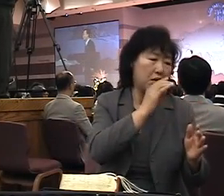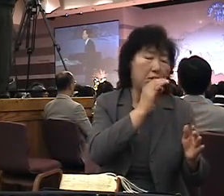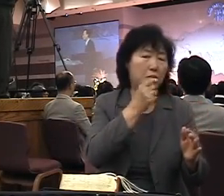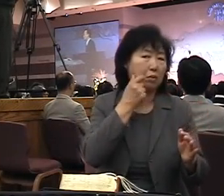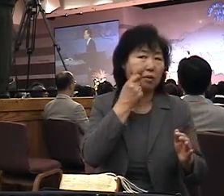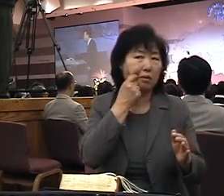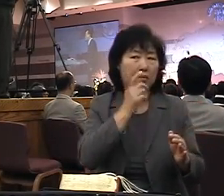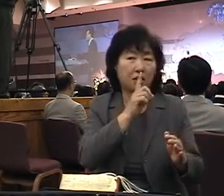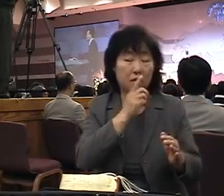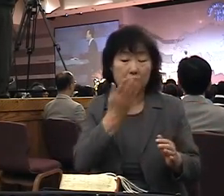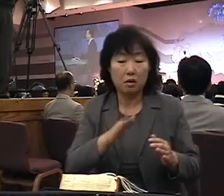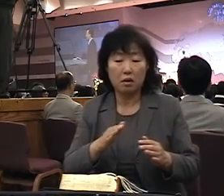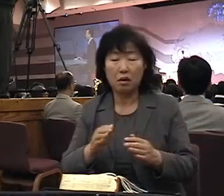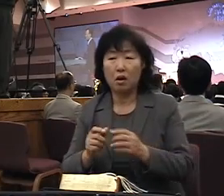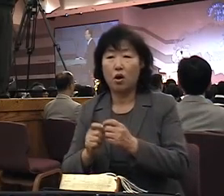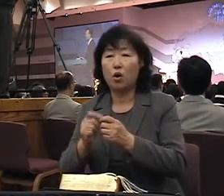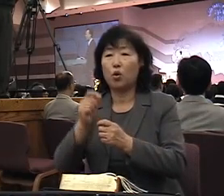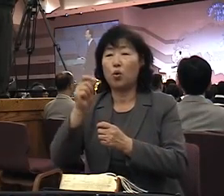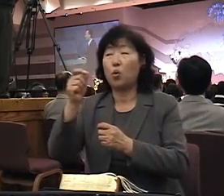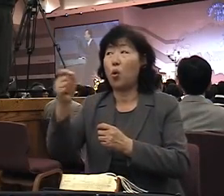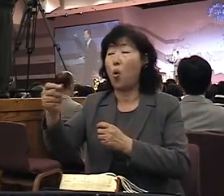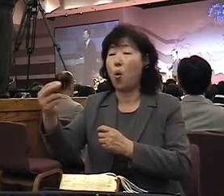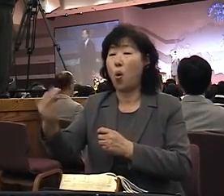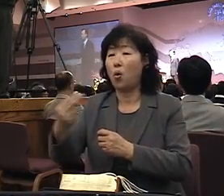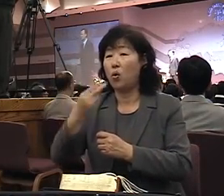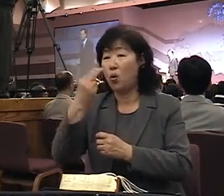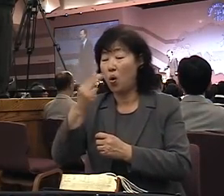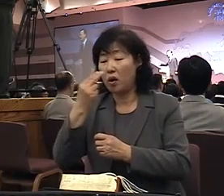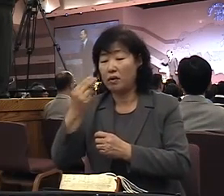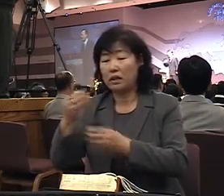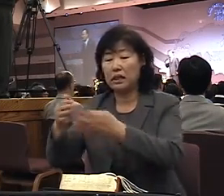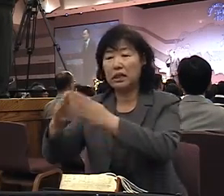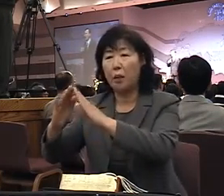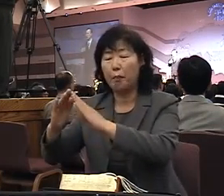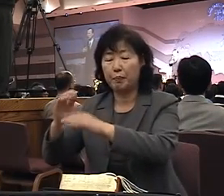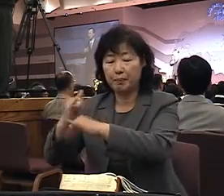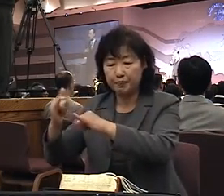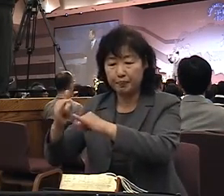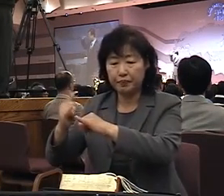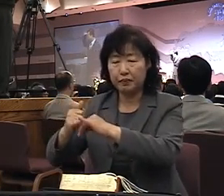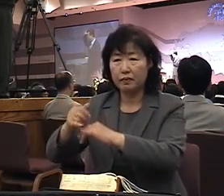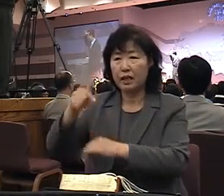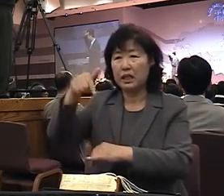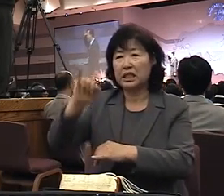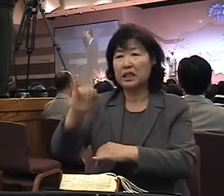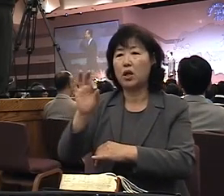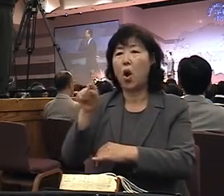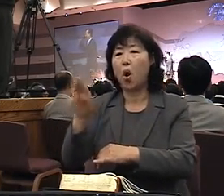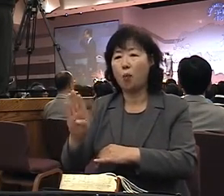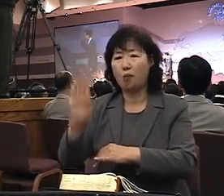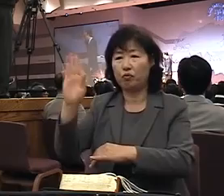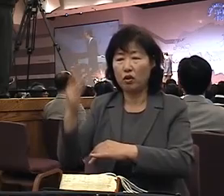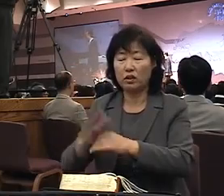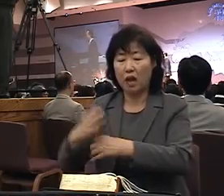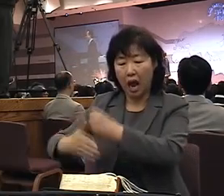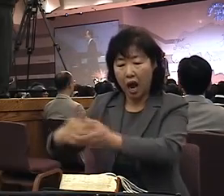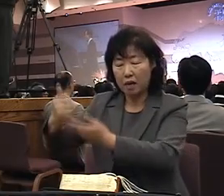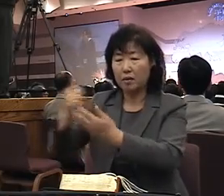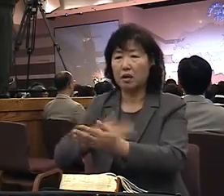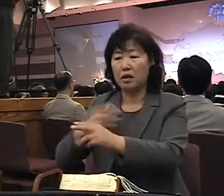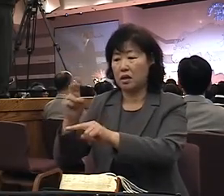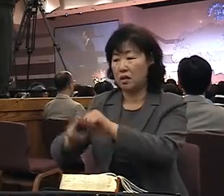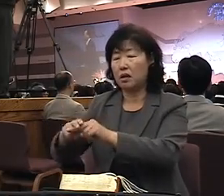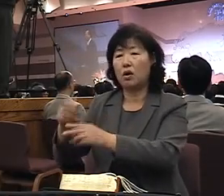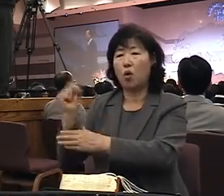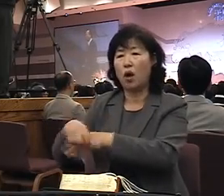영원한 기업이 되신 분이 누구이십니까? 변호사가 아닙니다. 하나님이 되십니다. 나의 영원한 기업 되신 하나님이 나에게 자리를